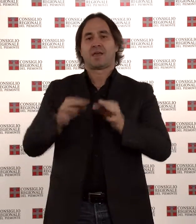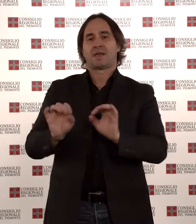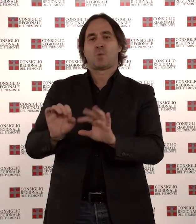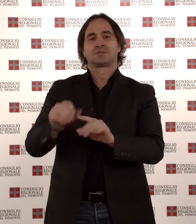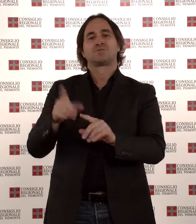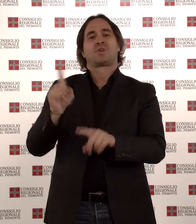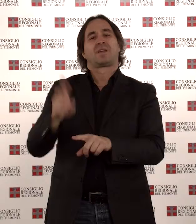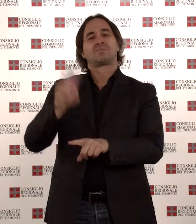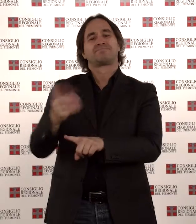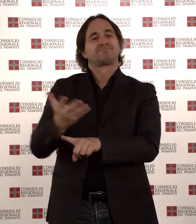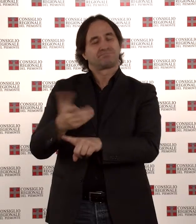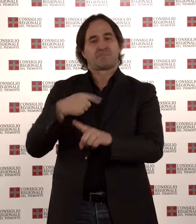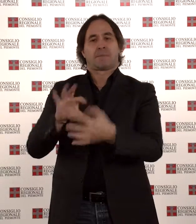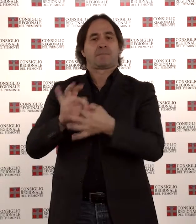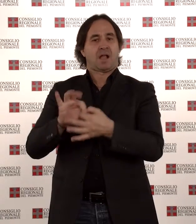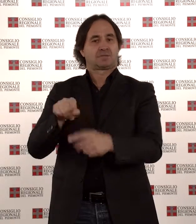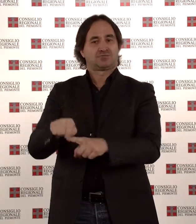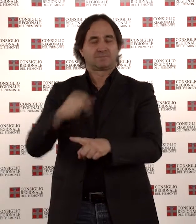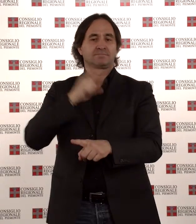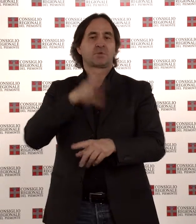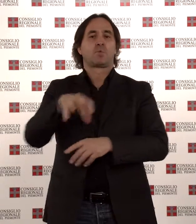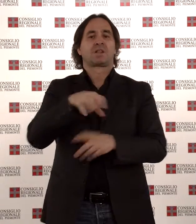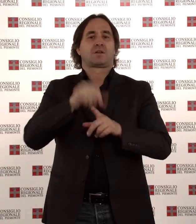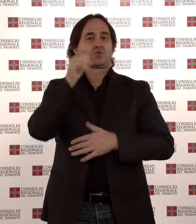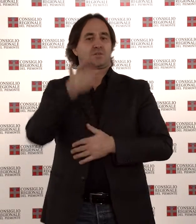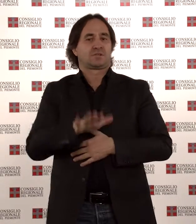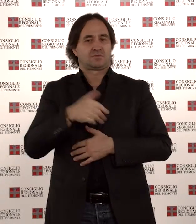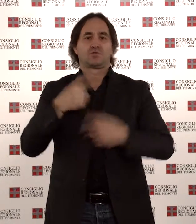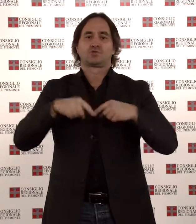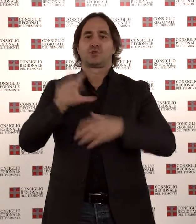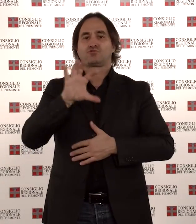quartiere Falchera di Torino grazie anche al sostegno del Consiglio regionale.